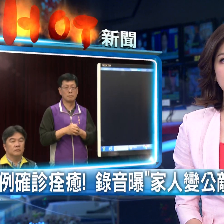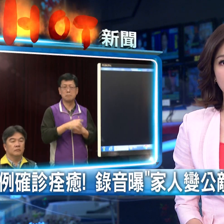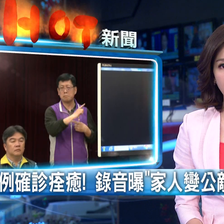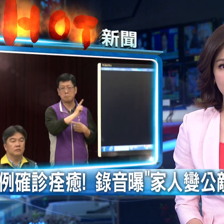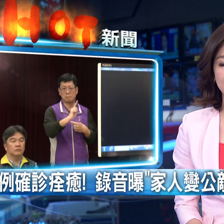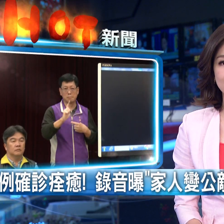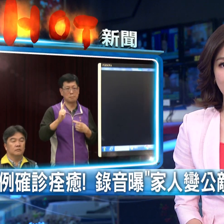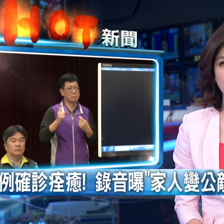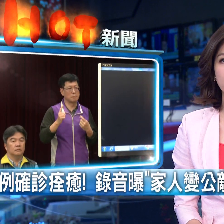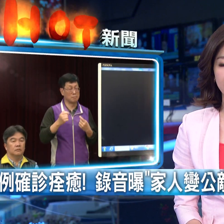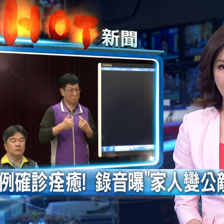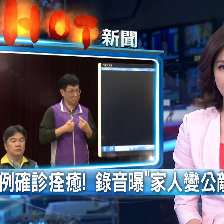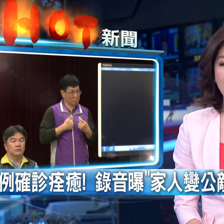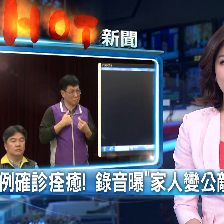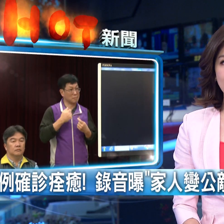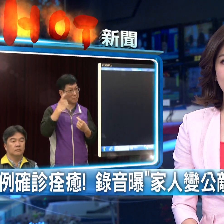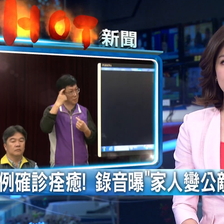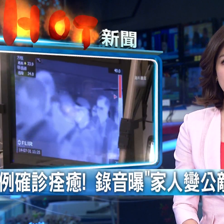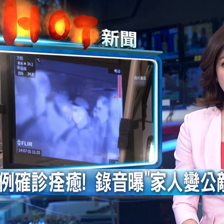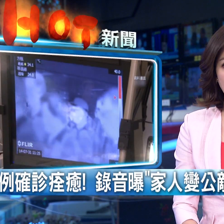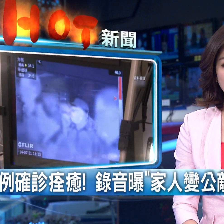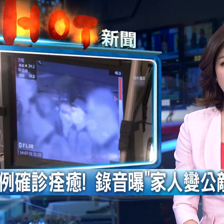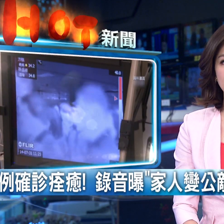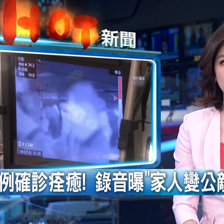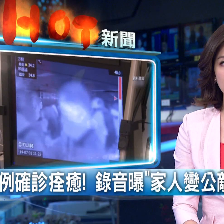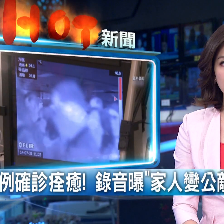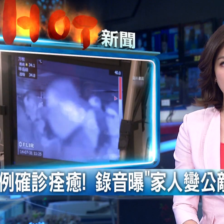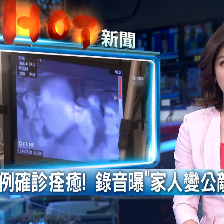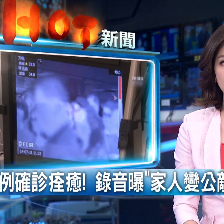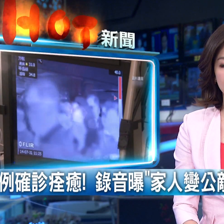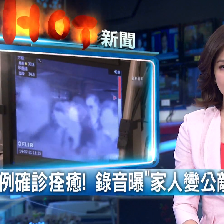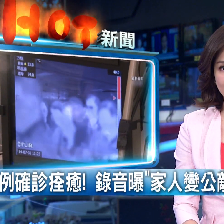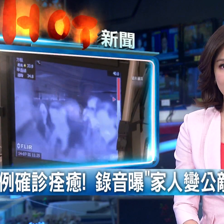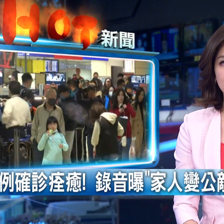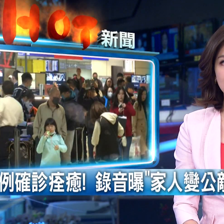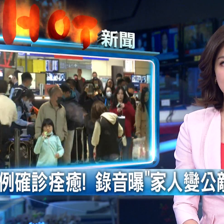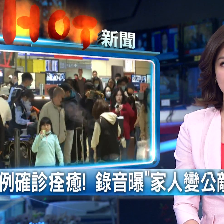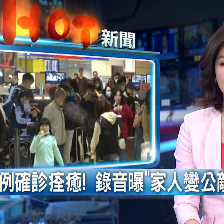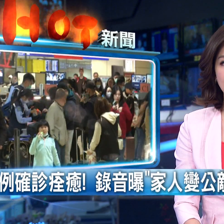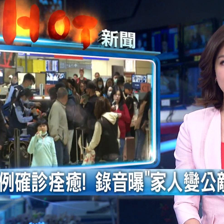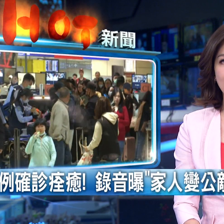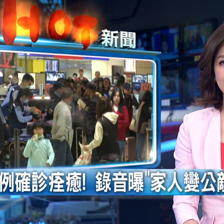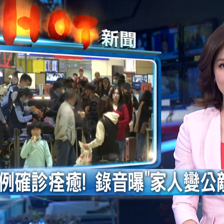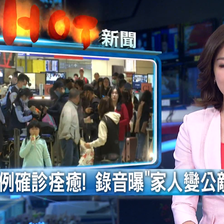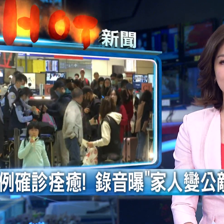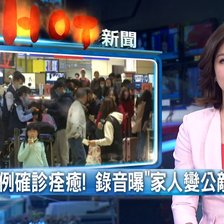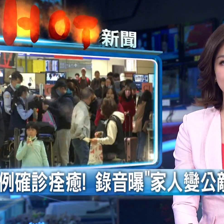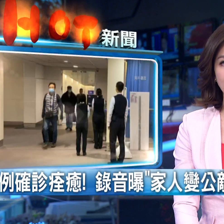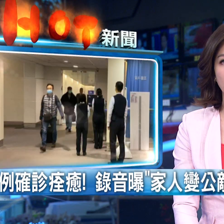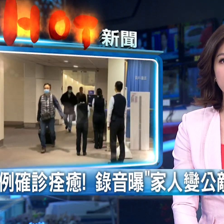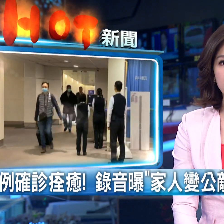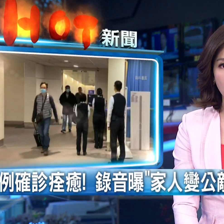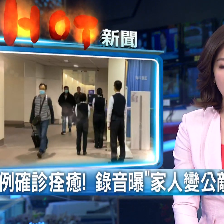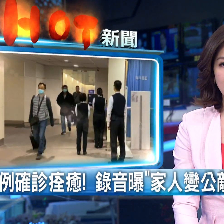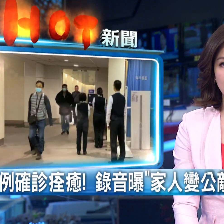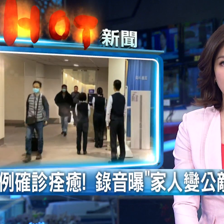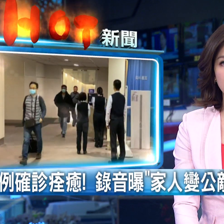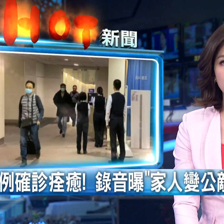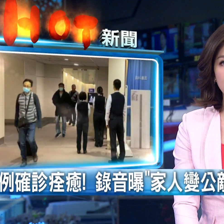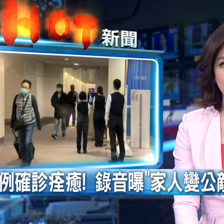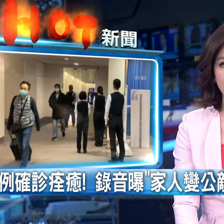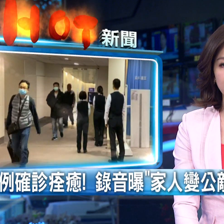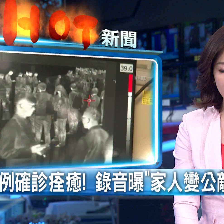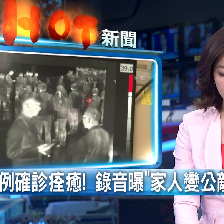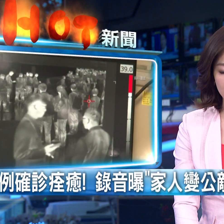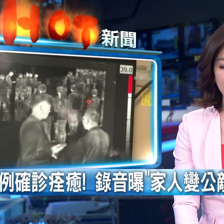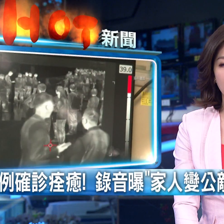只希望社会以及家人都平安。他也感谢有医疗团队细心照料以及家人支持，让他坚强地打倒病魔，成为